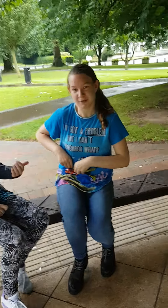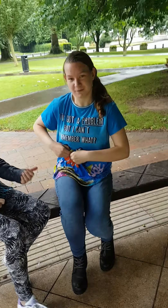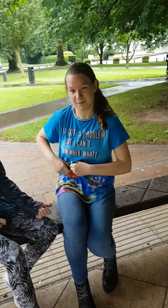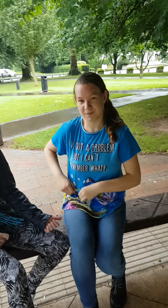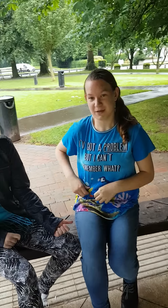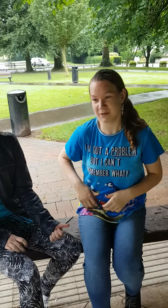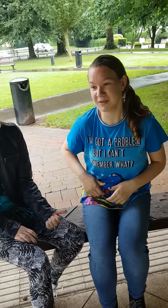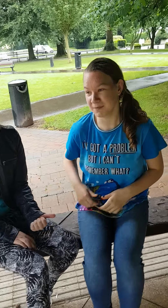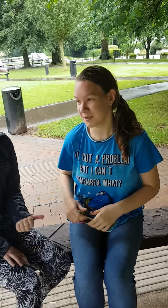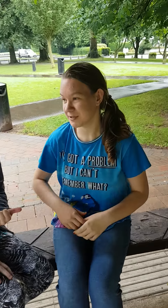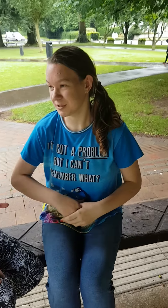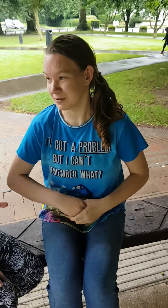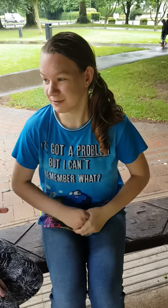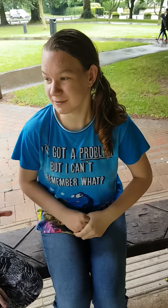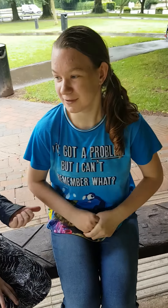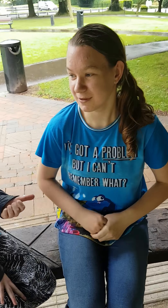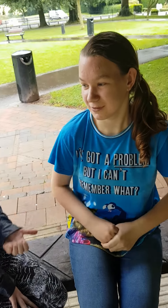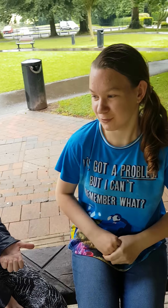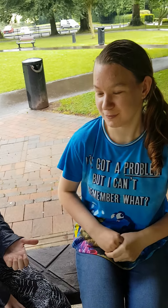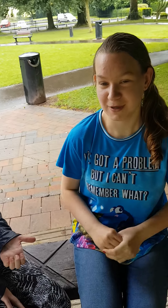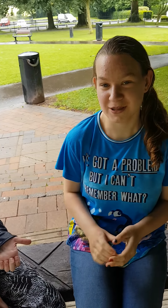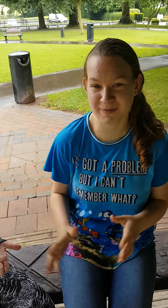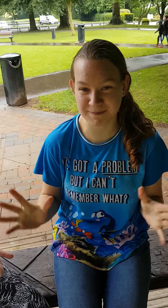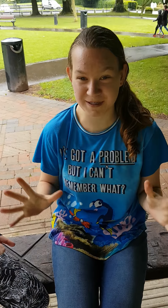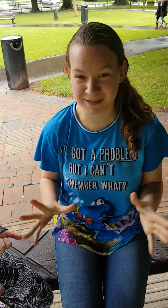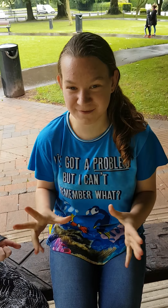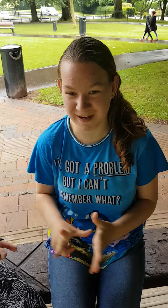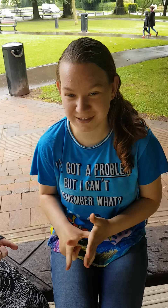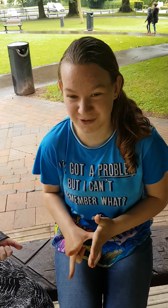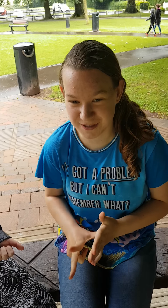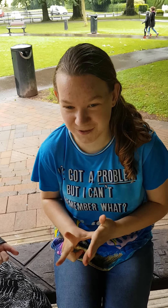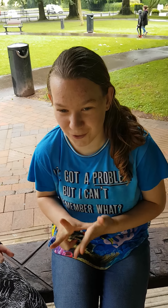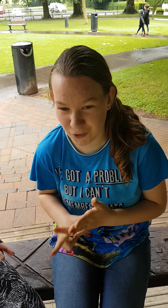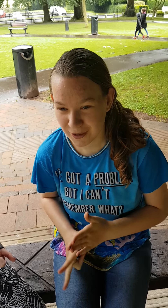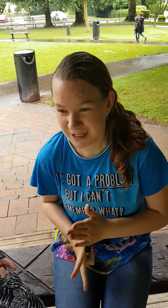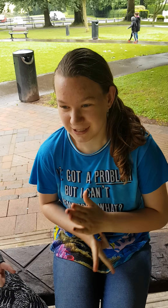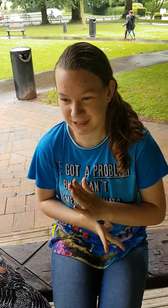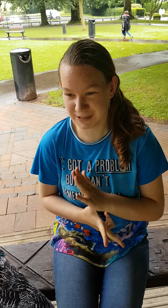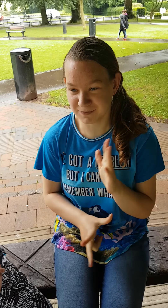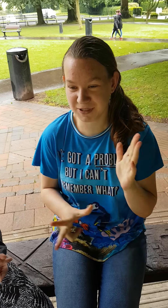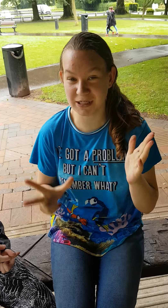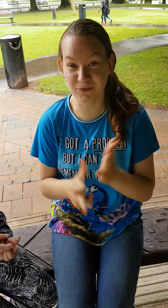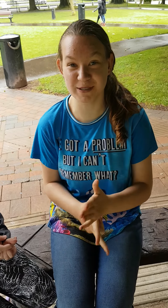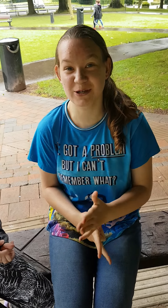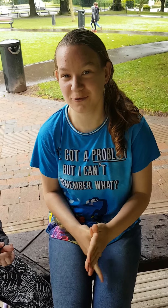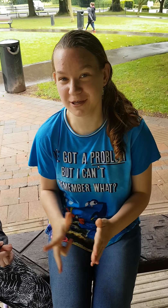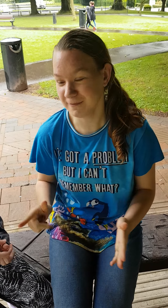Jeden. Nie, pierwszy. Jeden, no. Dobra, pierwszy fakt to jest to, że ja lubię szkoły.